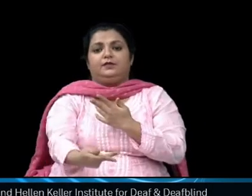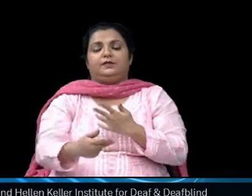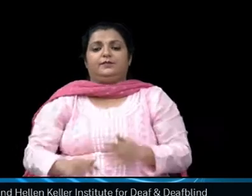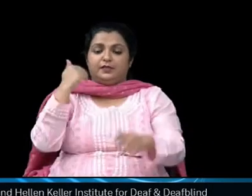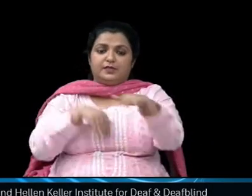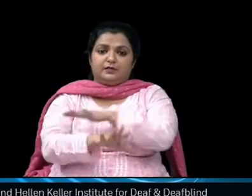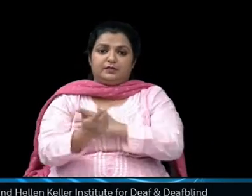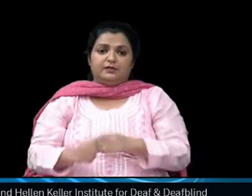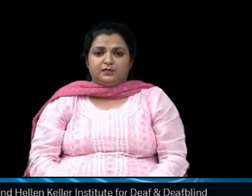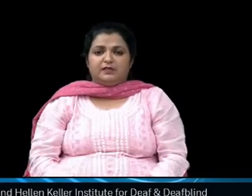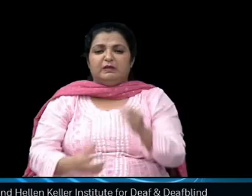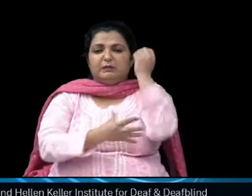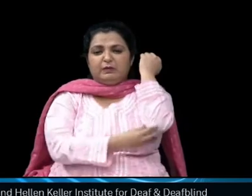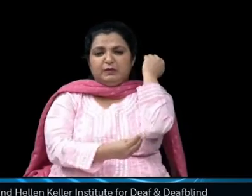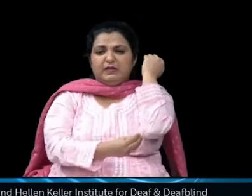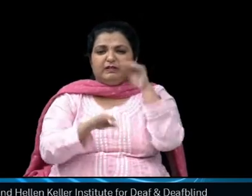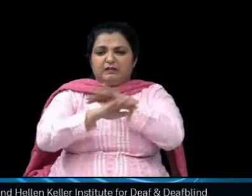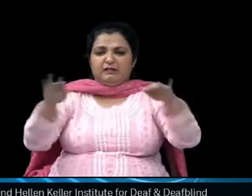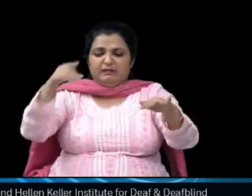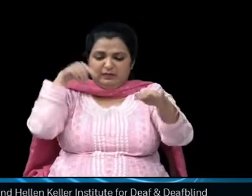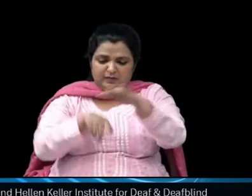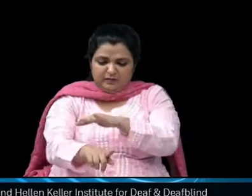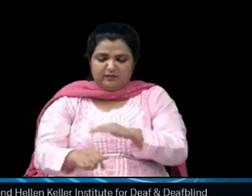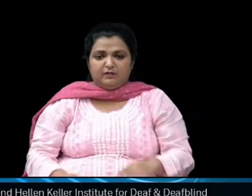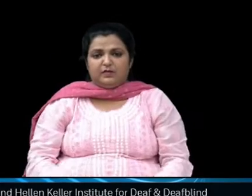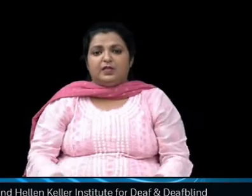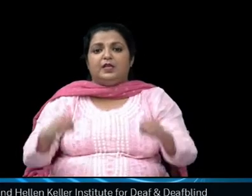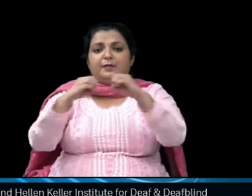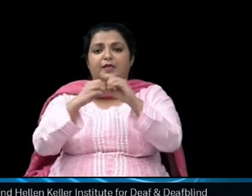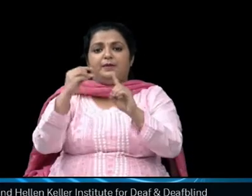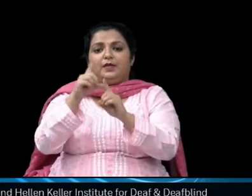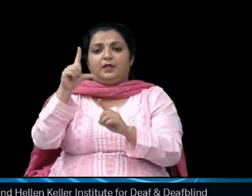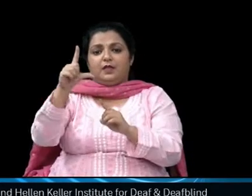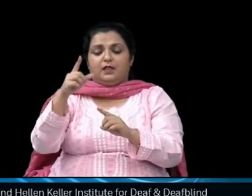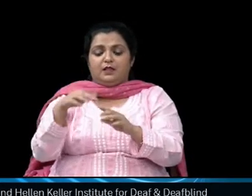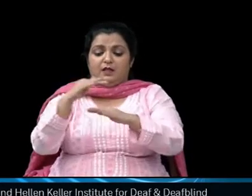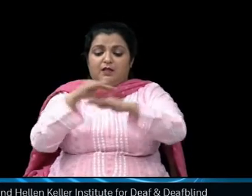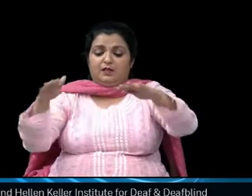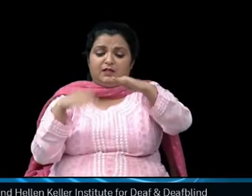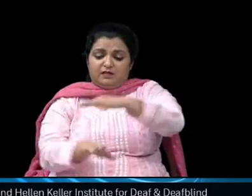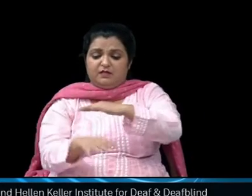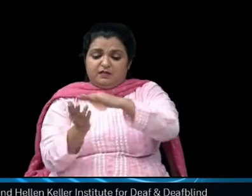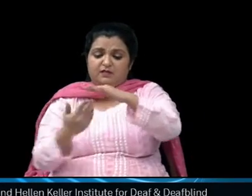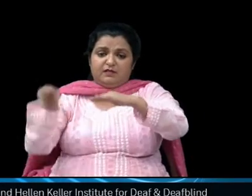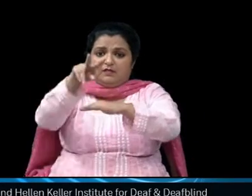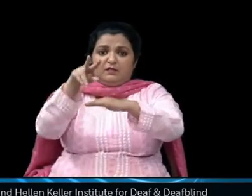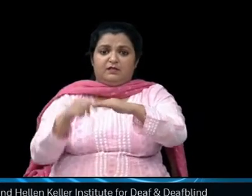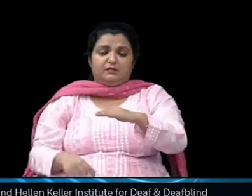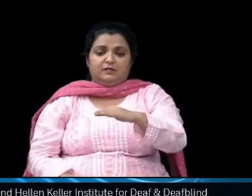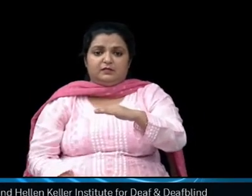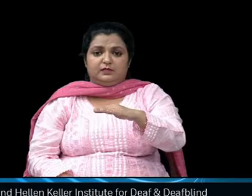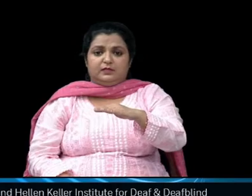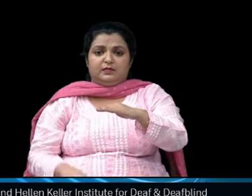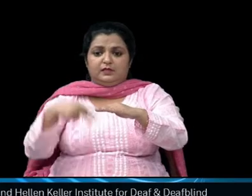जोतिवक्त चात्राइकुनिस्मने बास्षे चात्र कोटी पाच